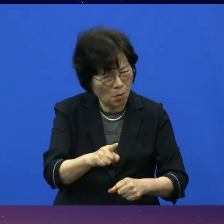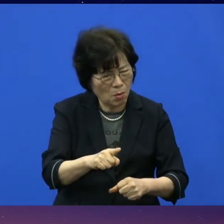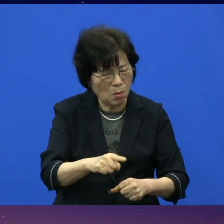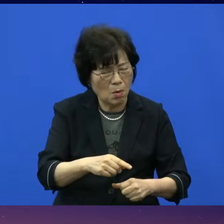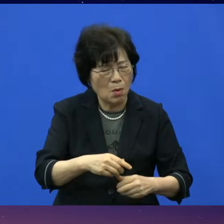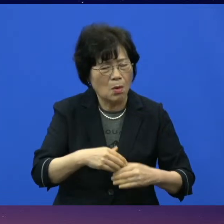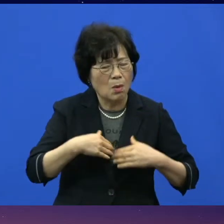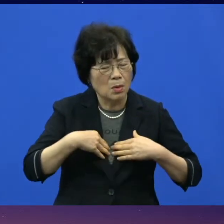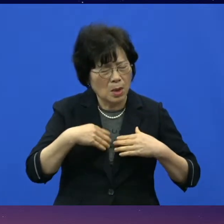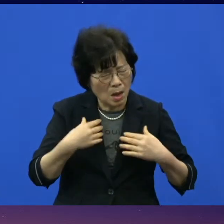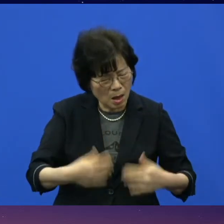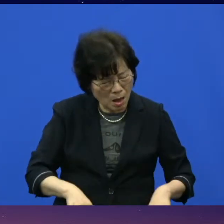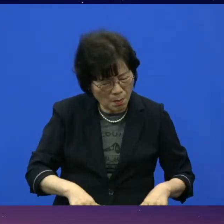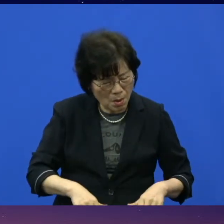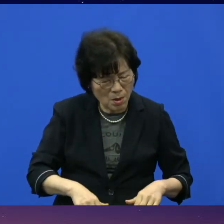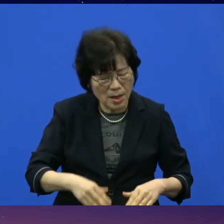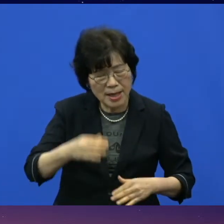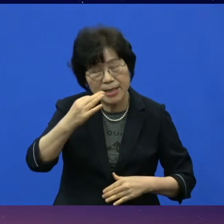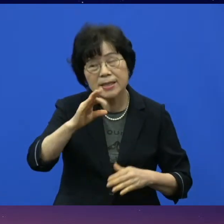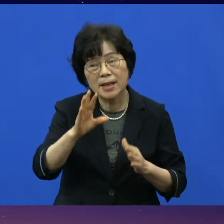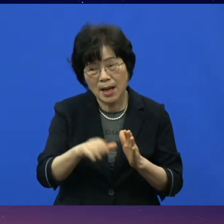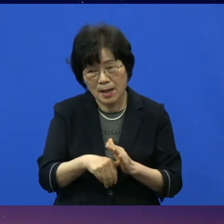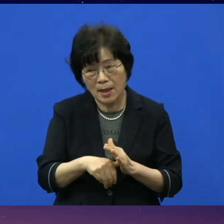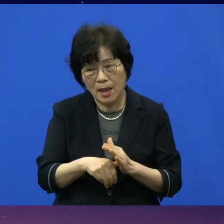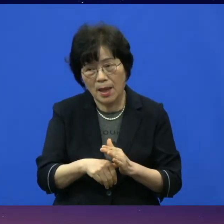우리는 죄에 관한 무기력한 존재.